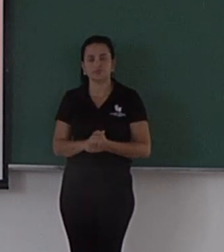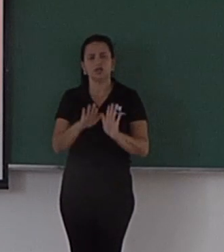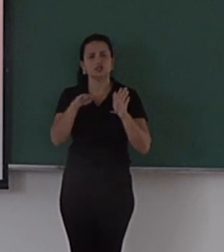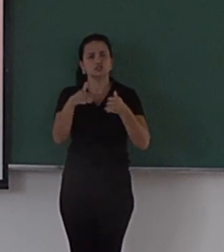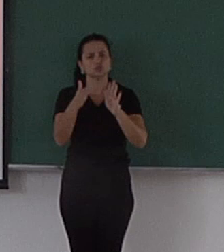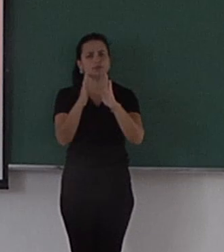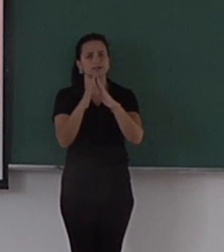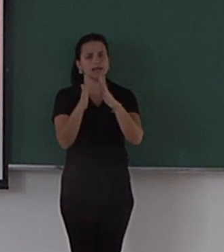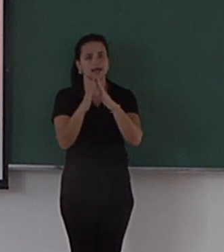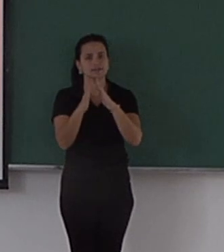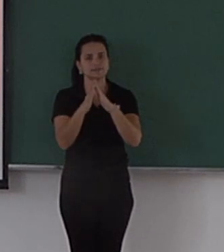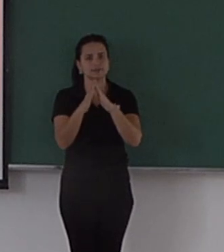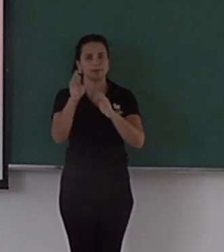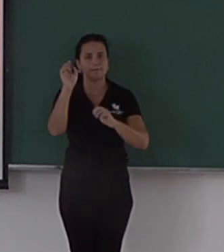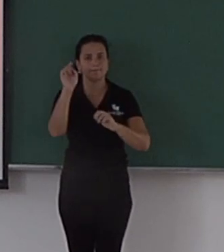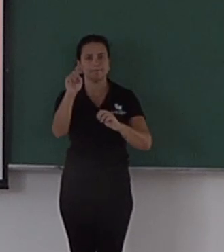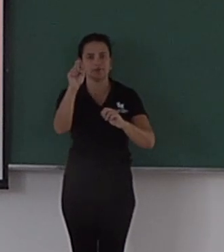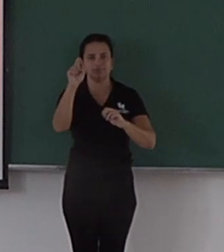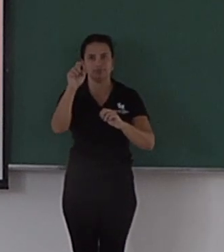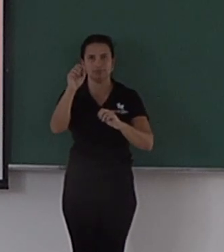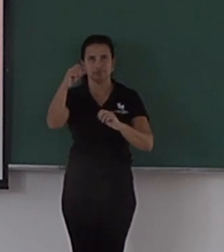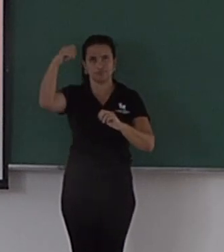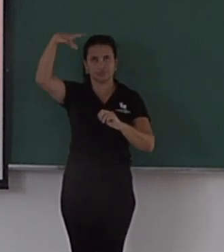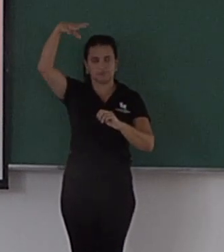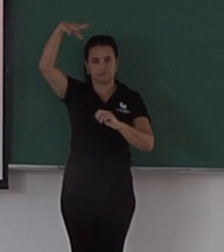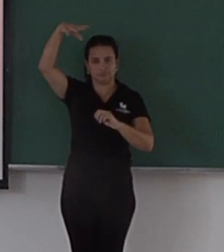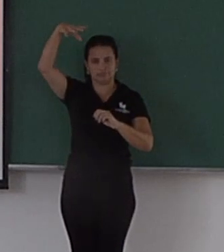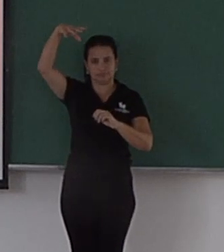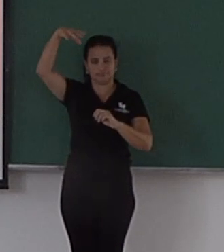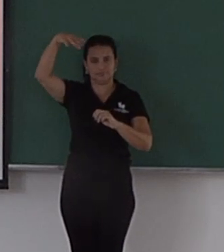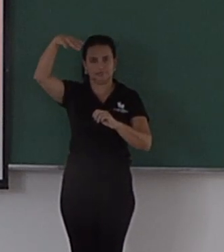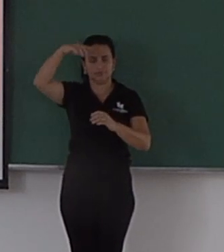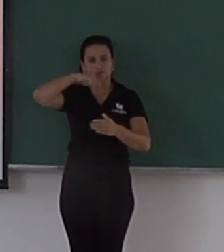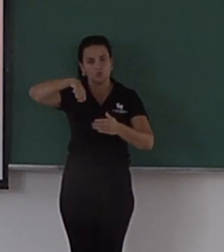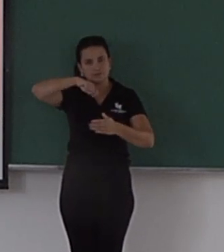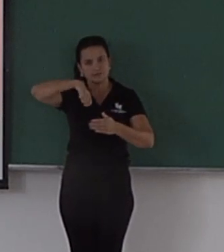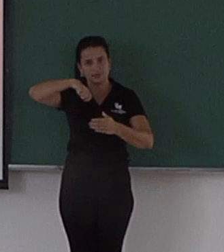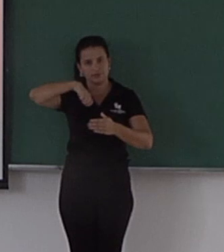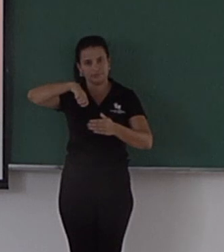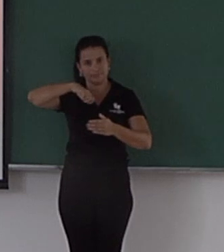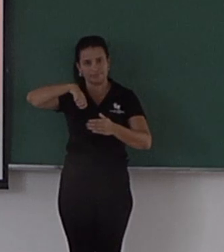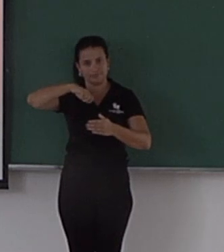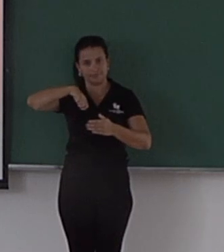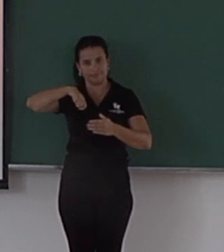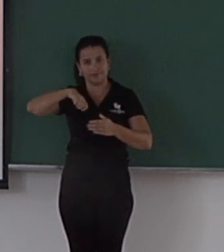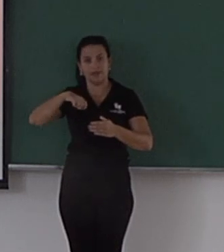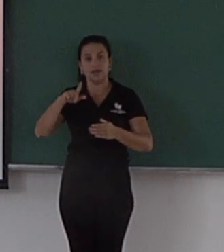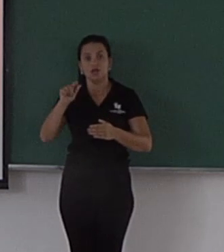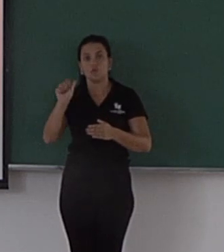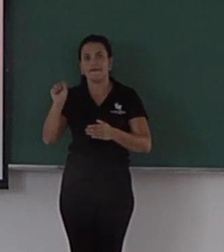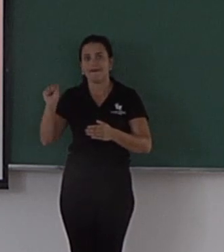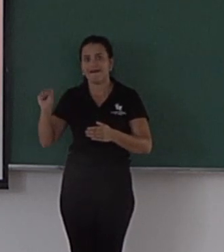em casa, bateu a mão no interruptor para acender a luz na cozinha. E estava vazando a botija de